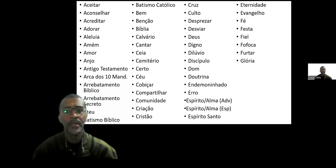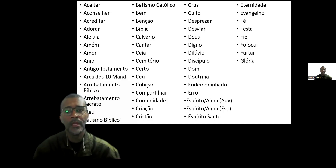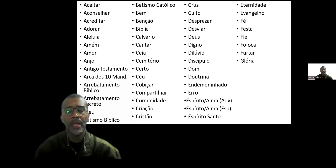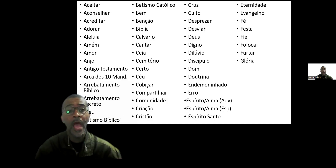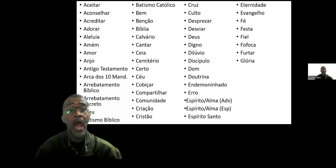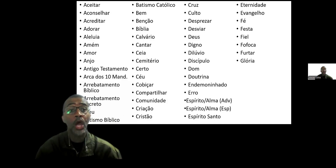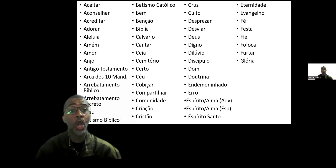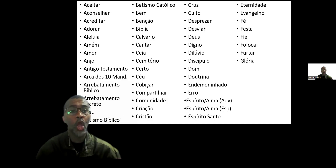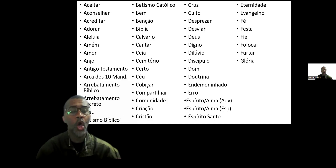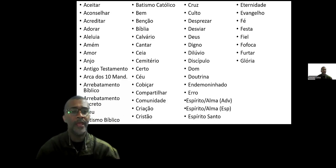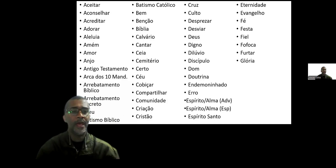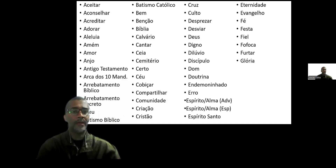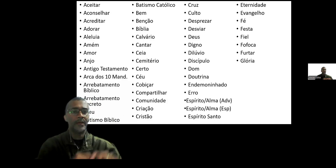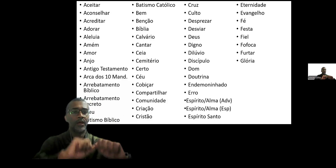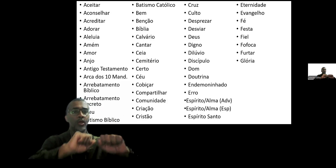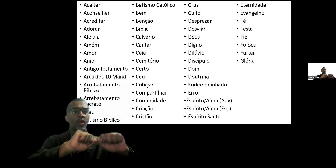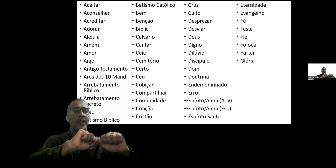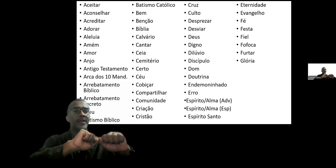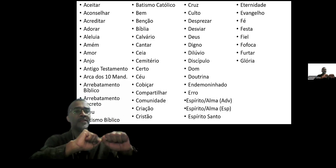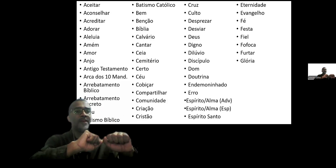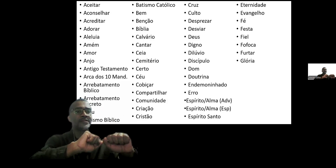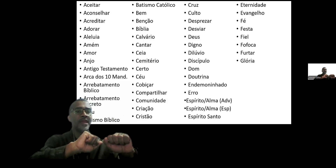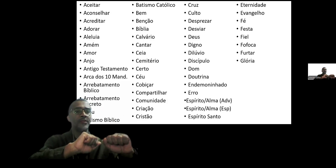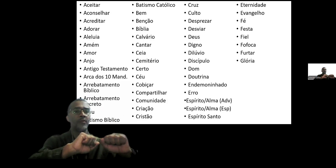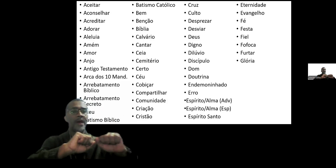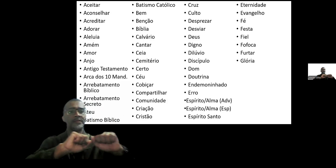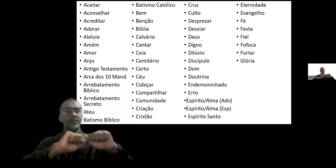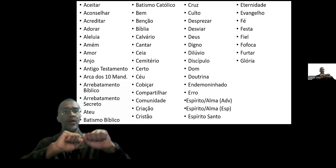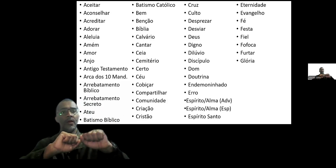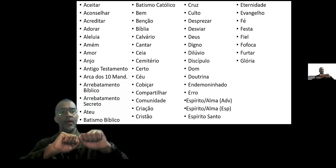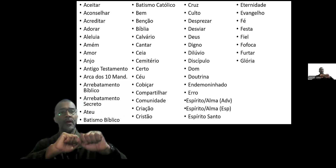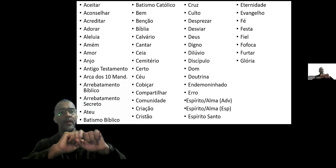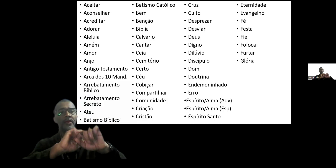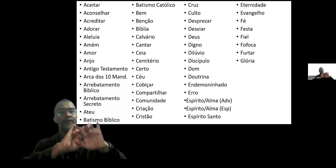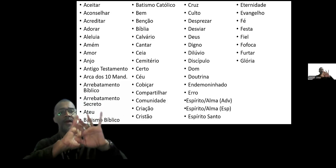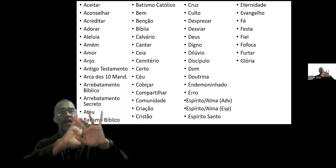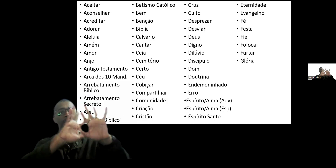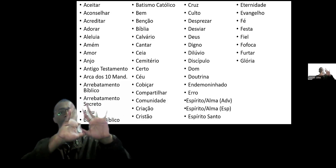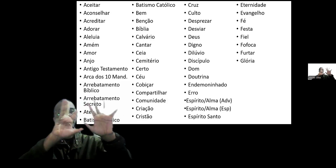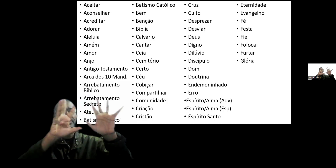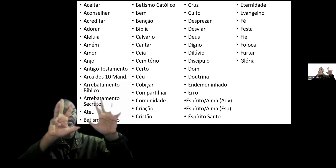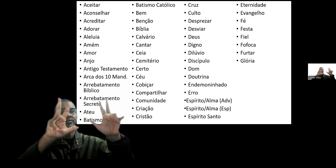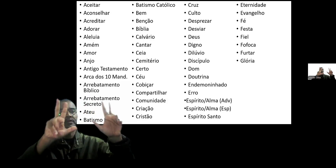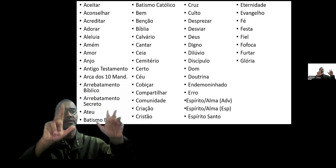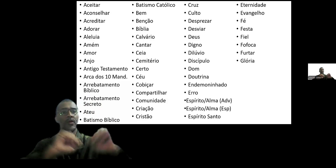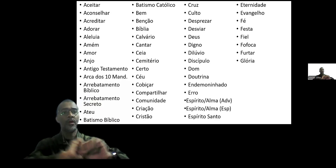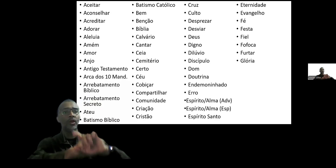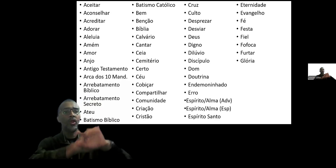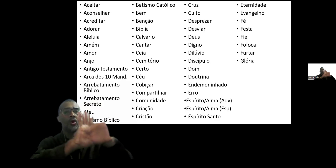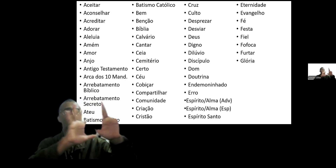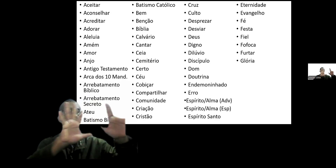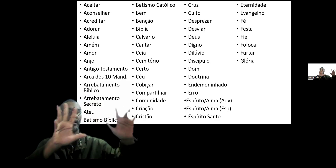Glória. Glória, você vai sair do A assim, ó. e vai abrir os dedos